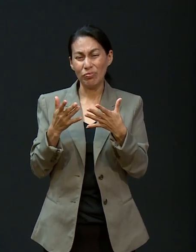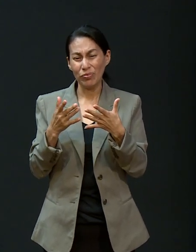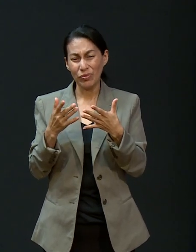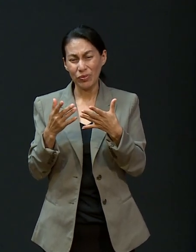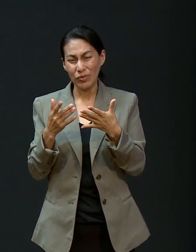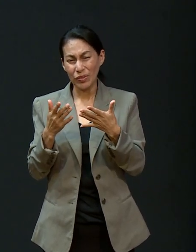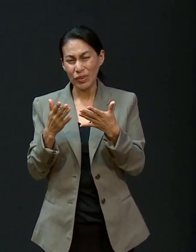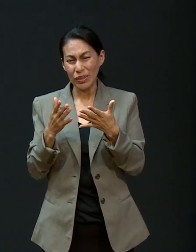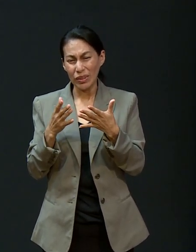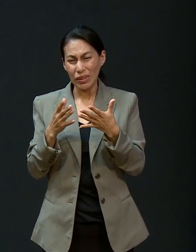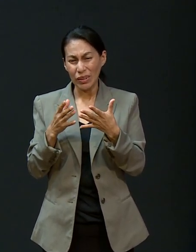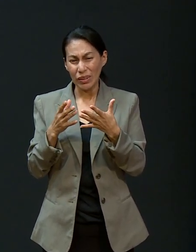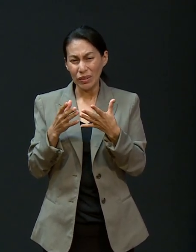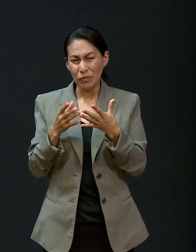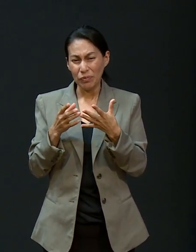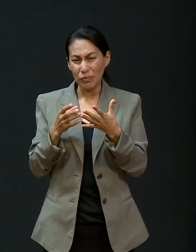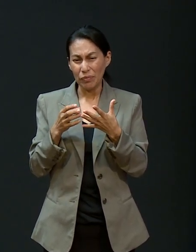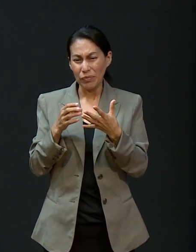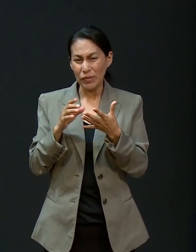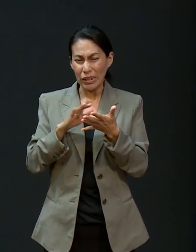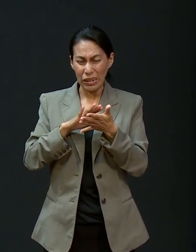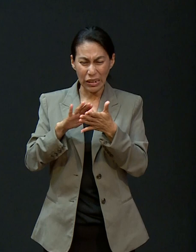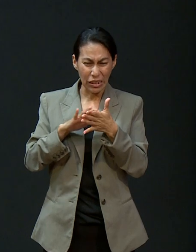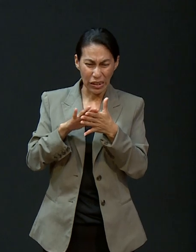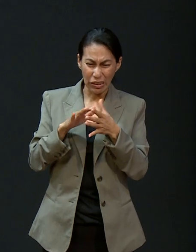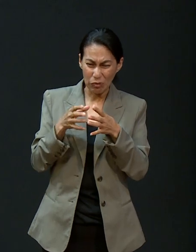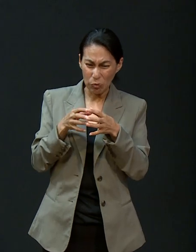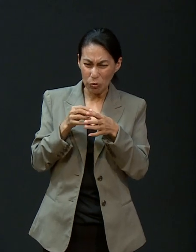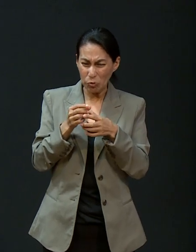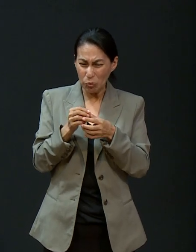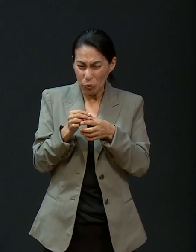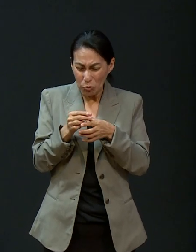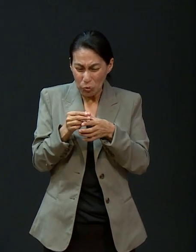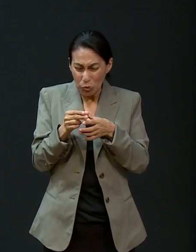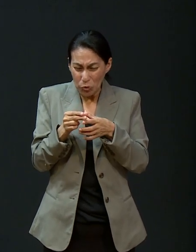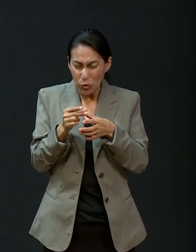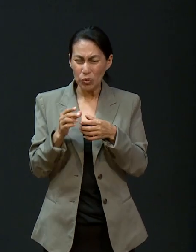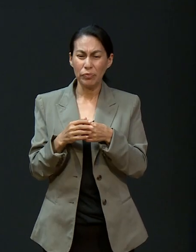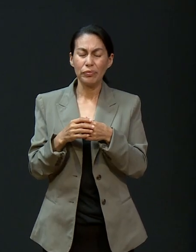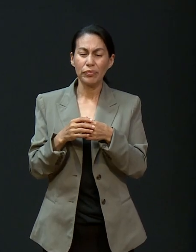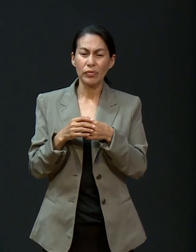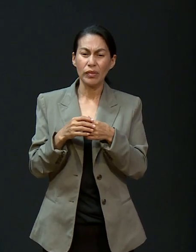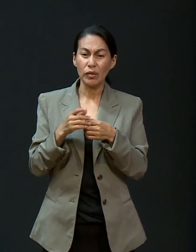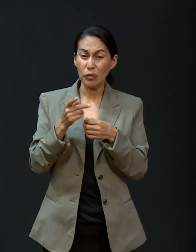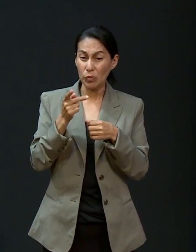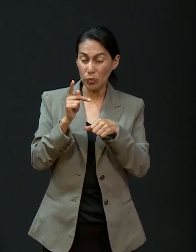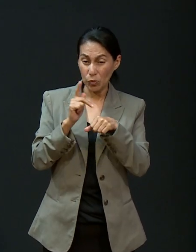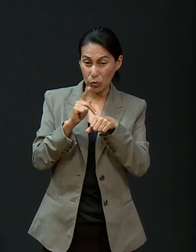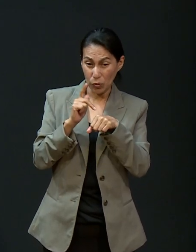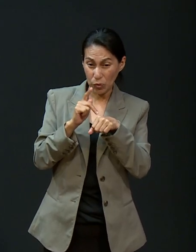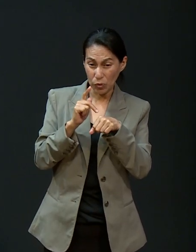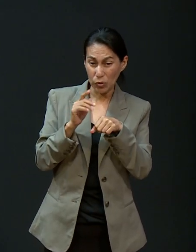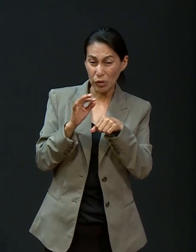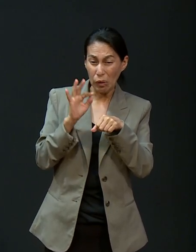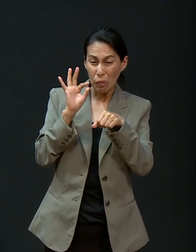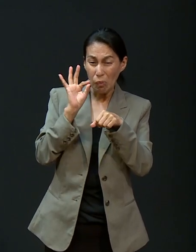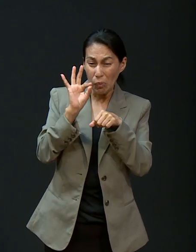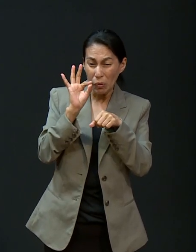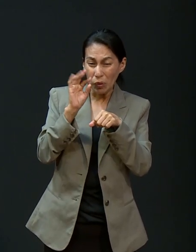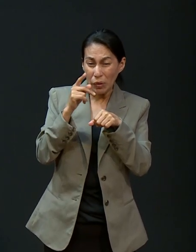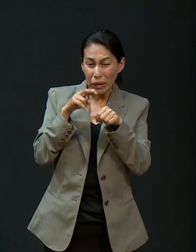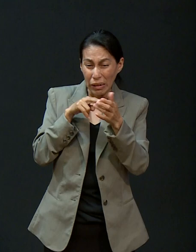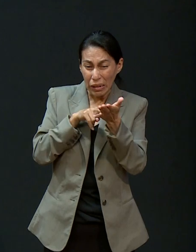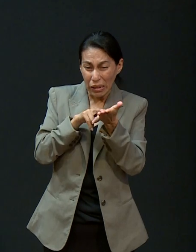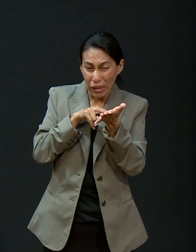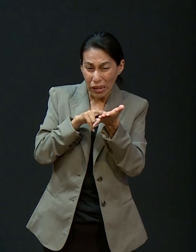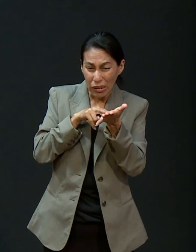muy característico. Era morado, tenía mucho edema, estaba inchado, y tenía un puntito